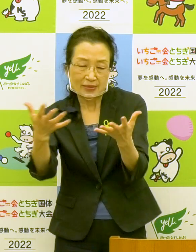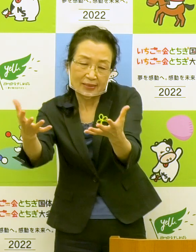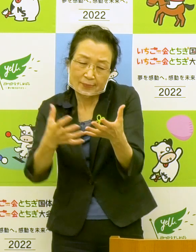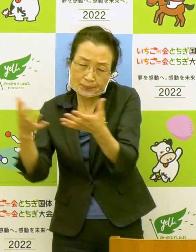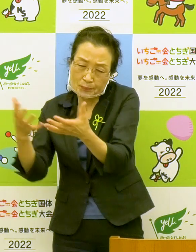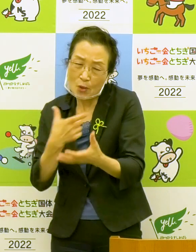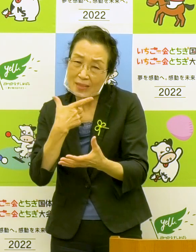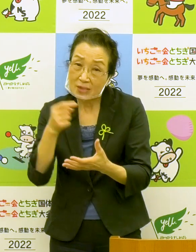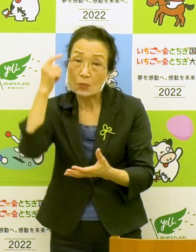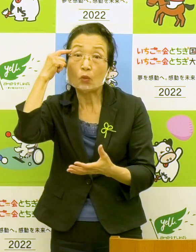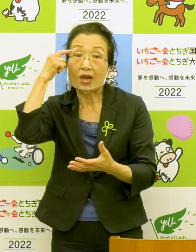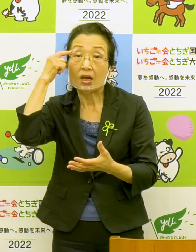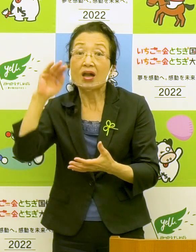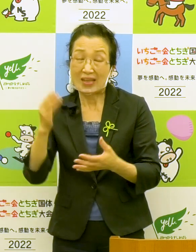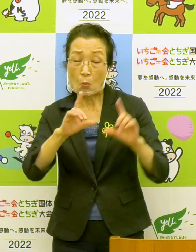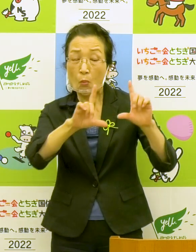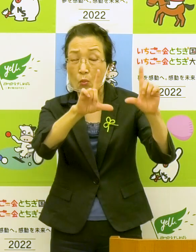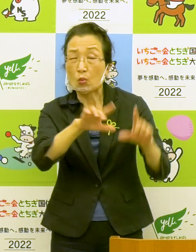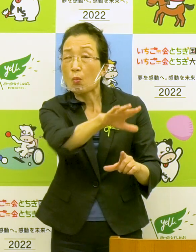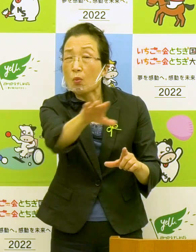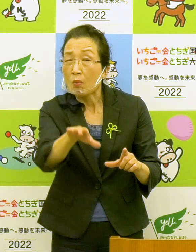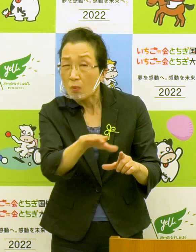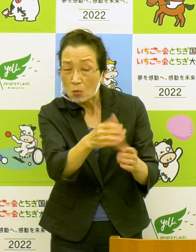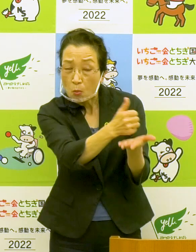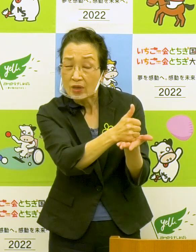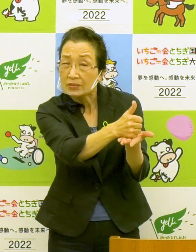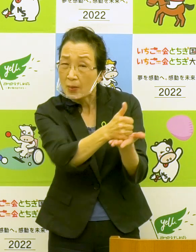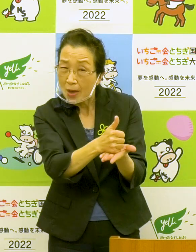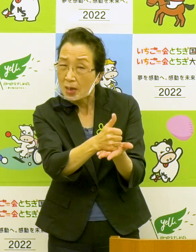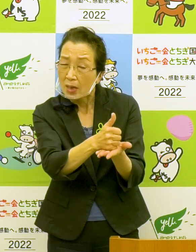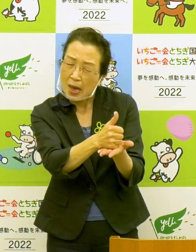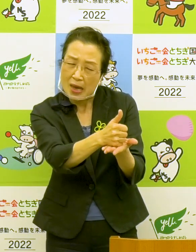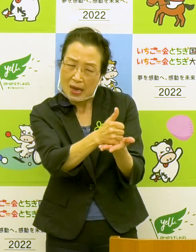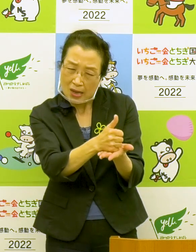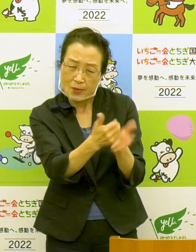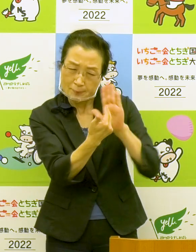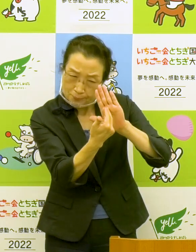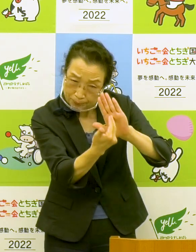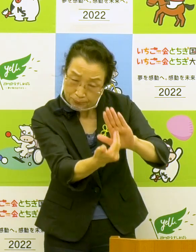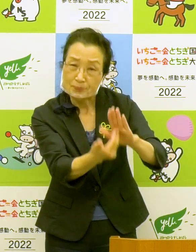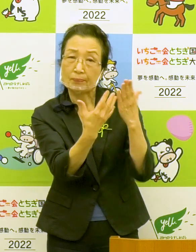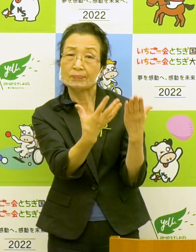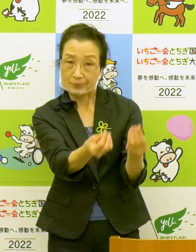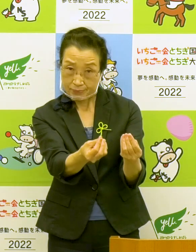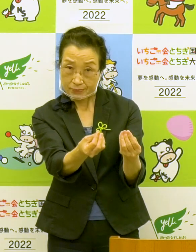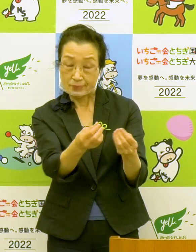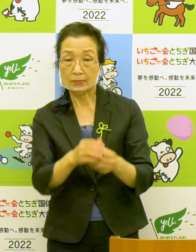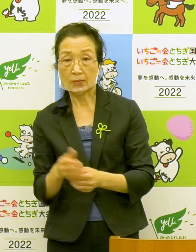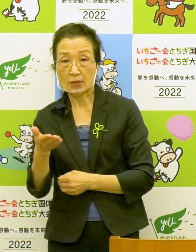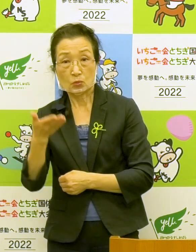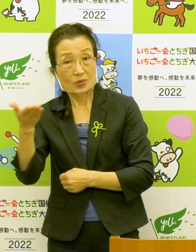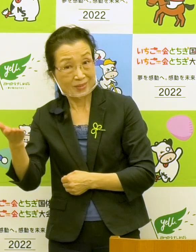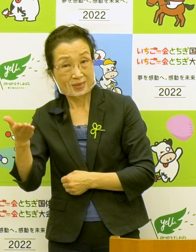ども、今回は東京などの県外のお客様に関しては残念ながらお断りをさせていただきました。次回